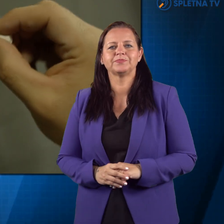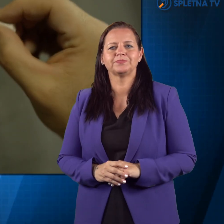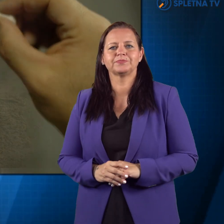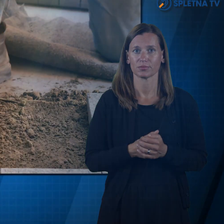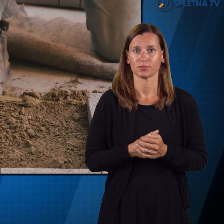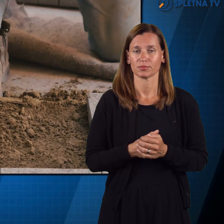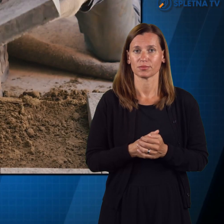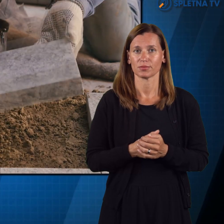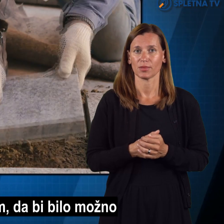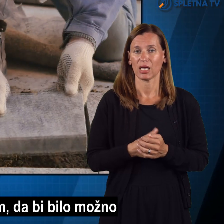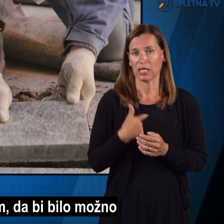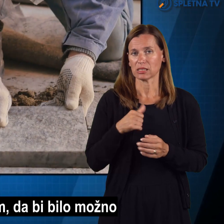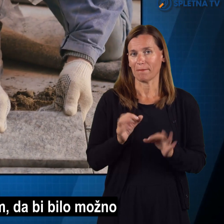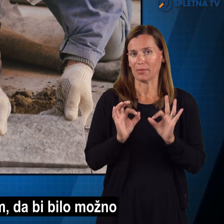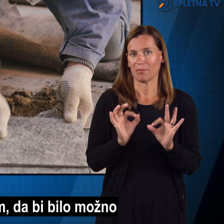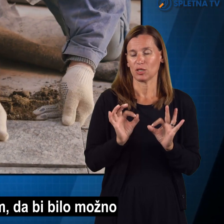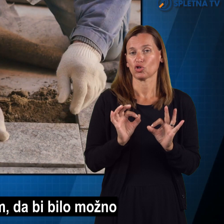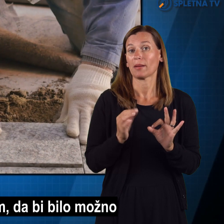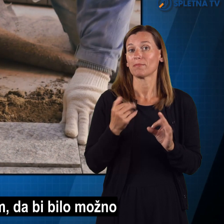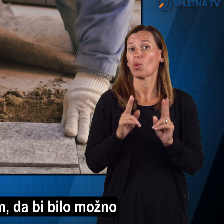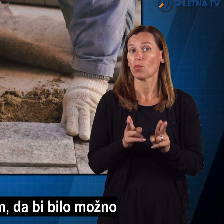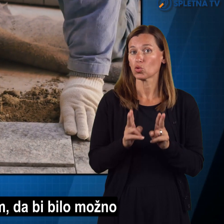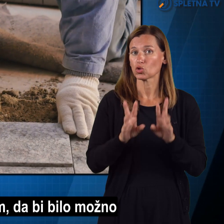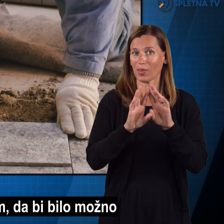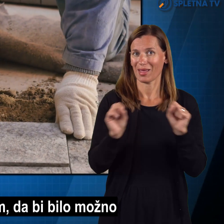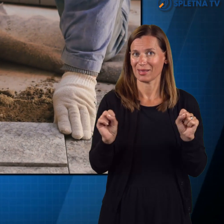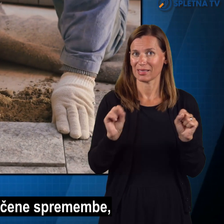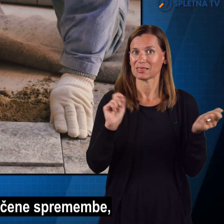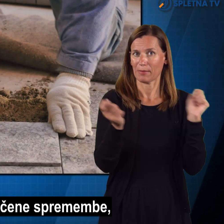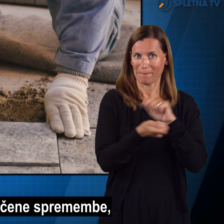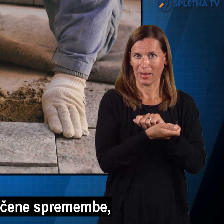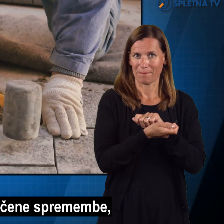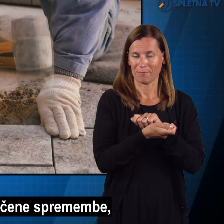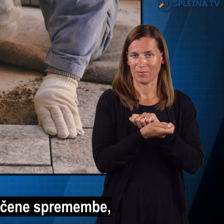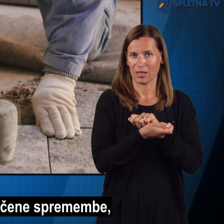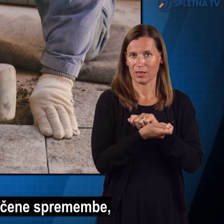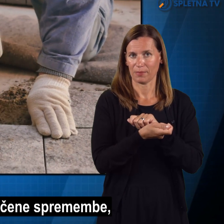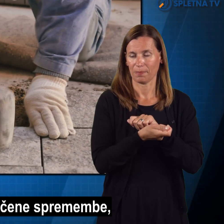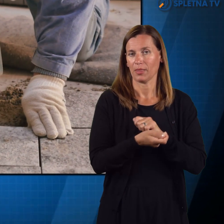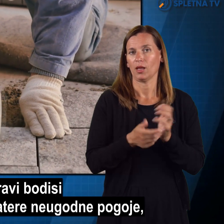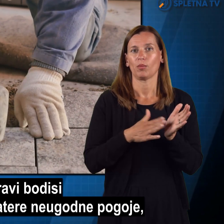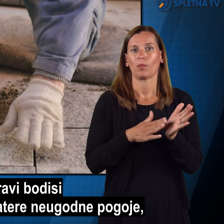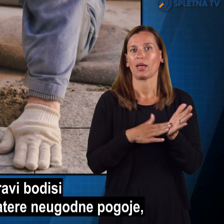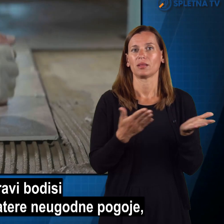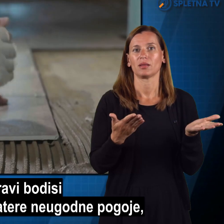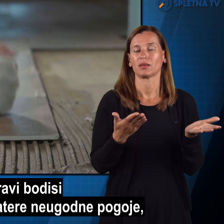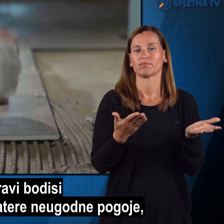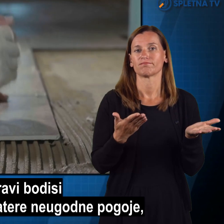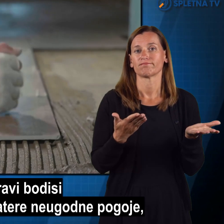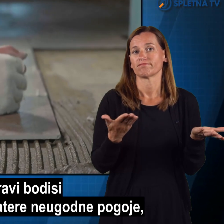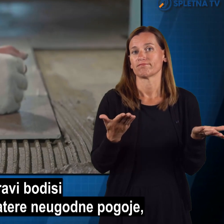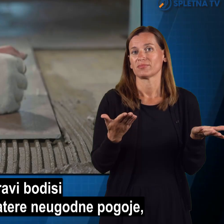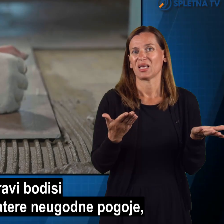Pergam. In prepričan sem, da bi bilo možno narediti določene spremembe, se pravi, bodisi